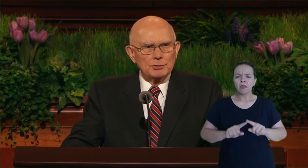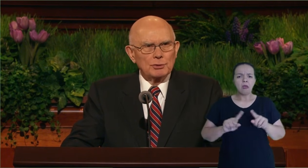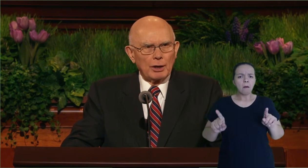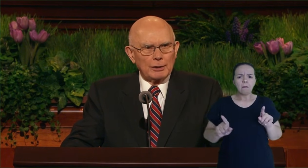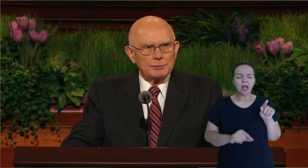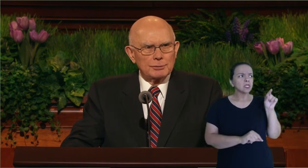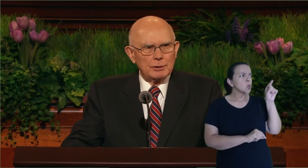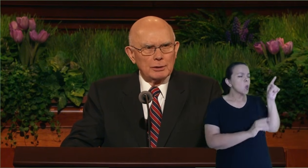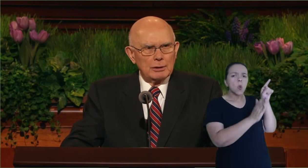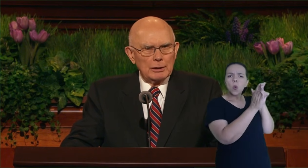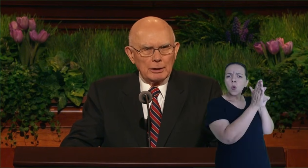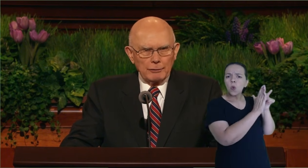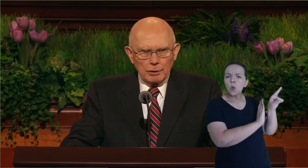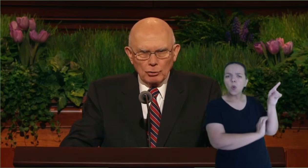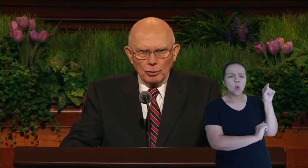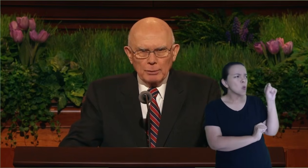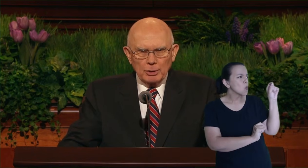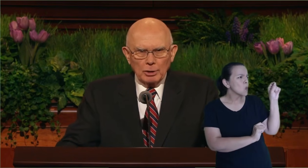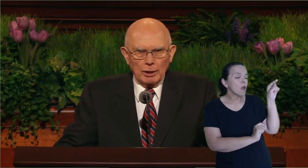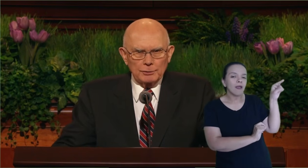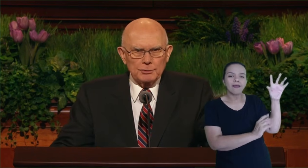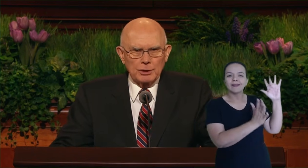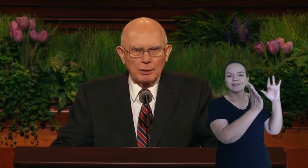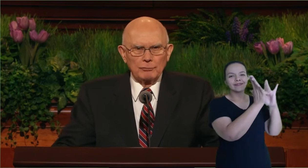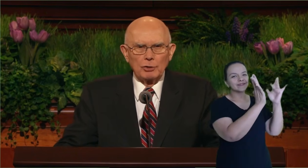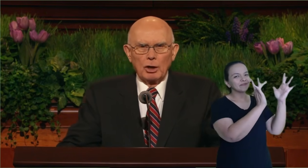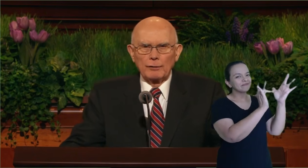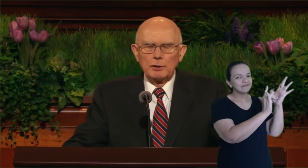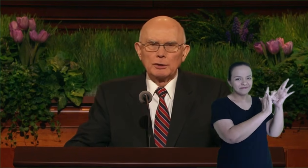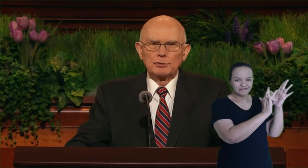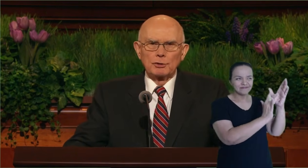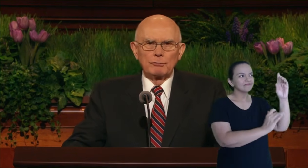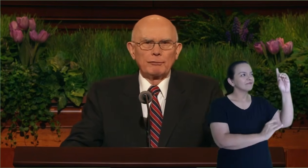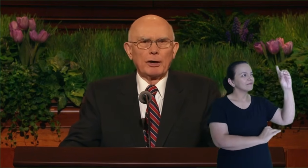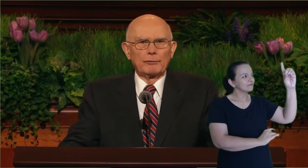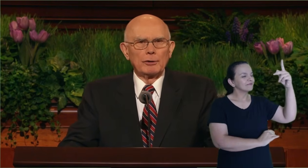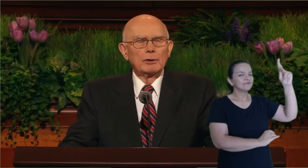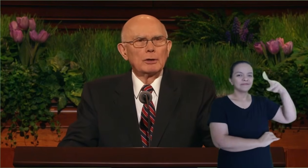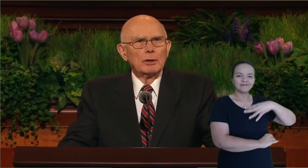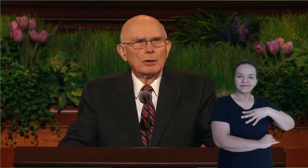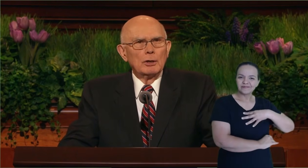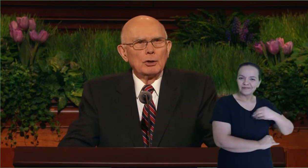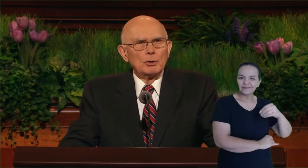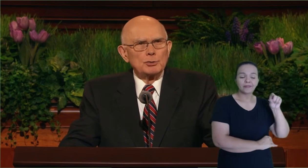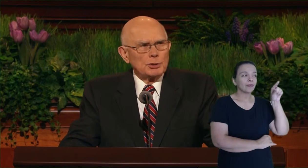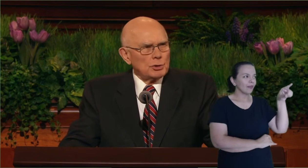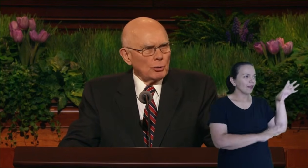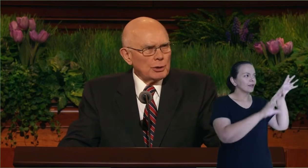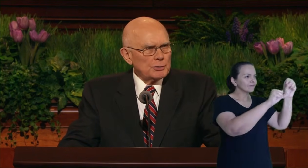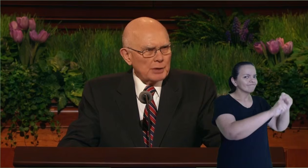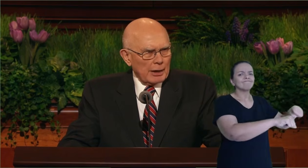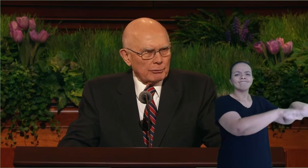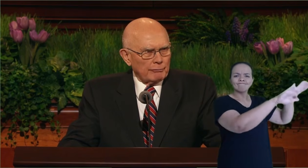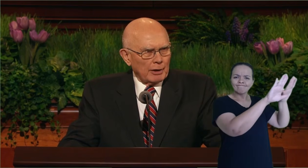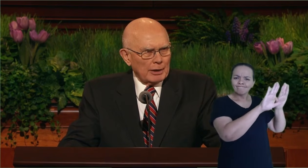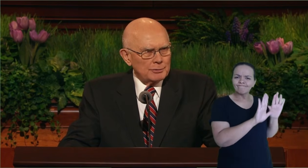Esse Salvador é o Senhor Jesus Cristo, o Filho unigênito de Deus, o Pai eterno,